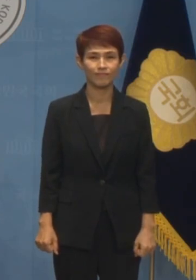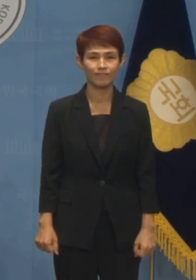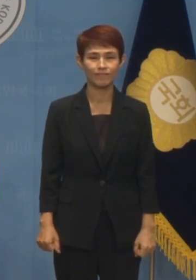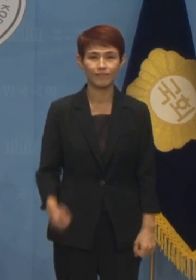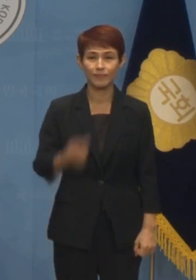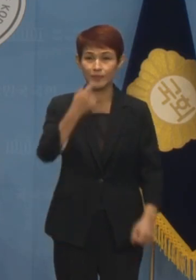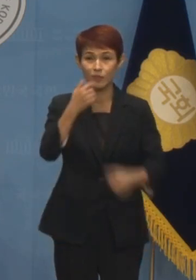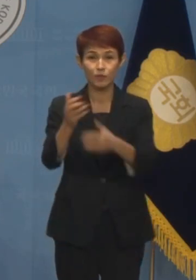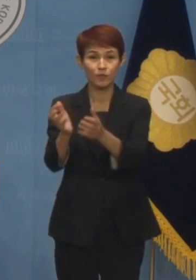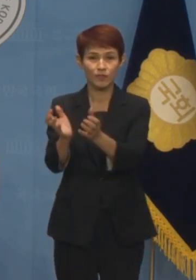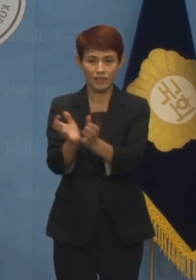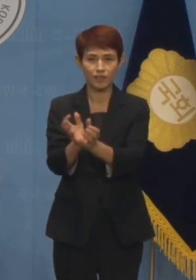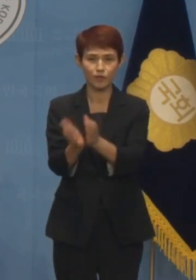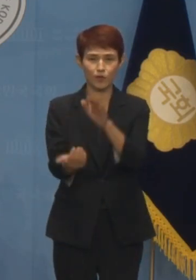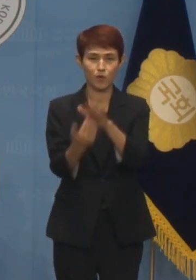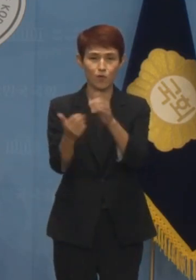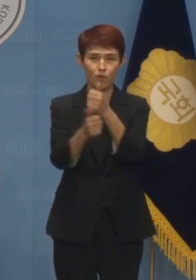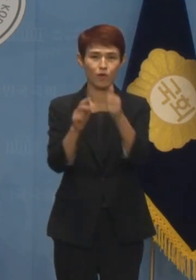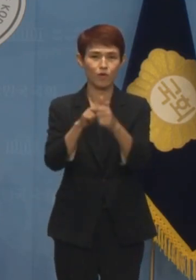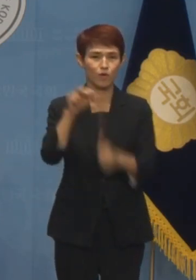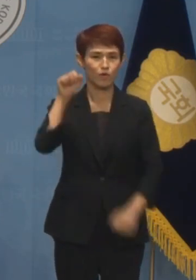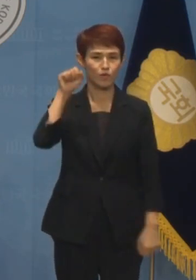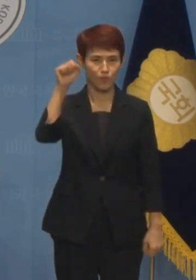네, 더불어민주당 최고위원 후보